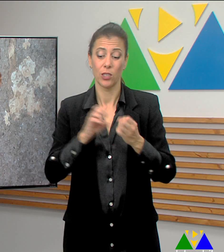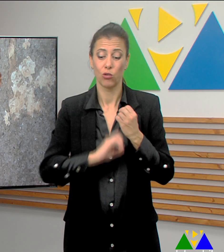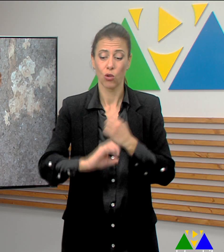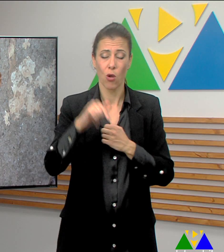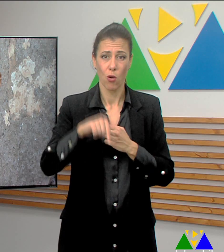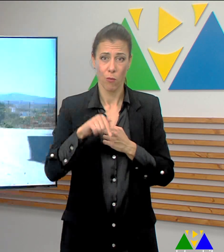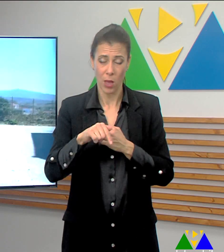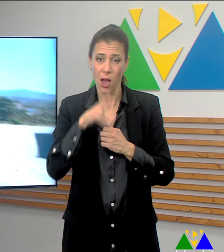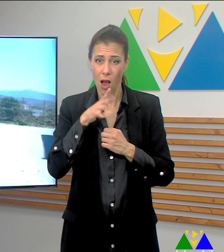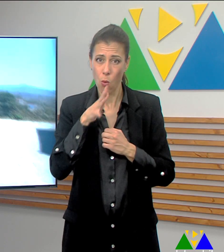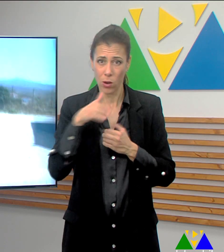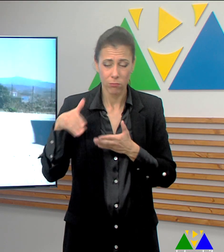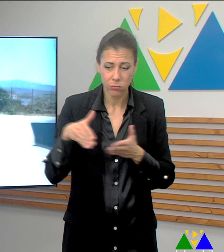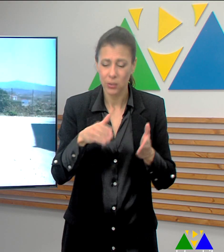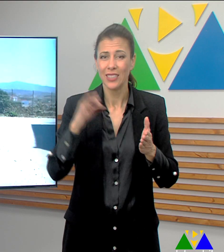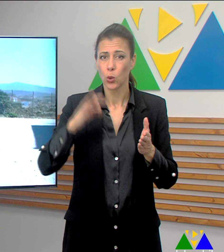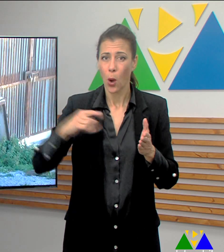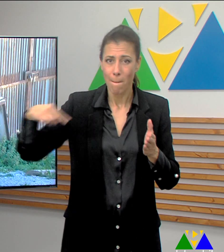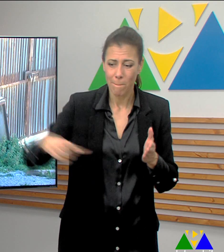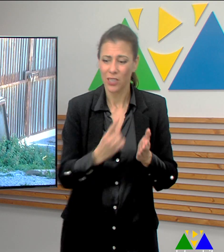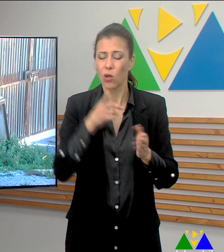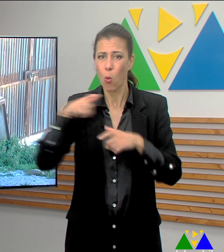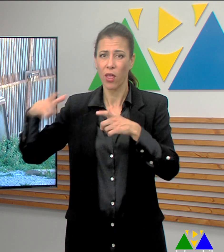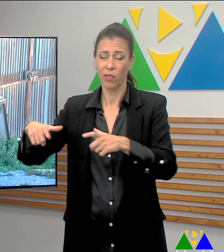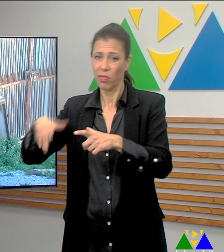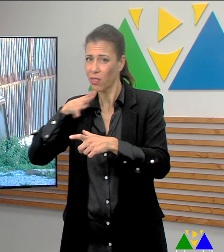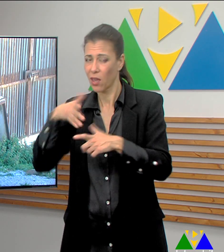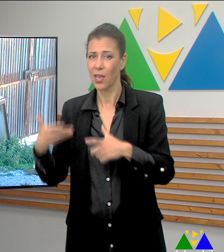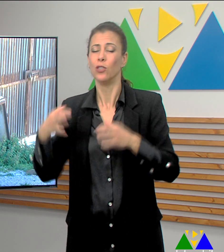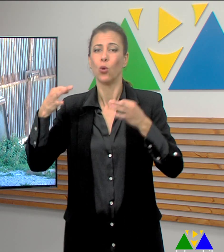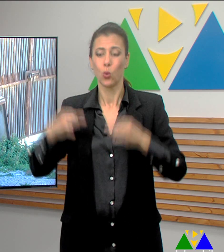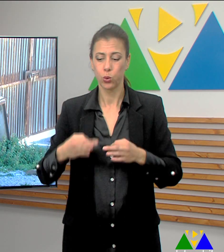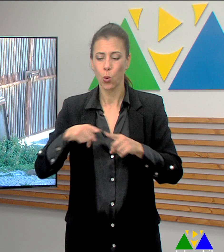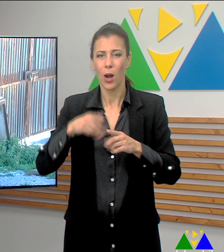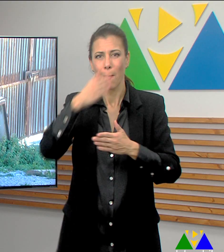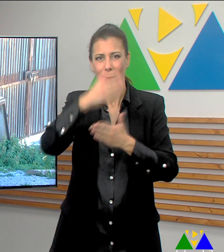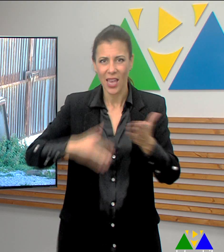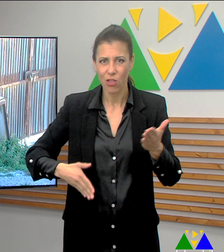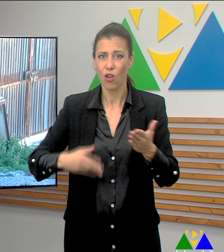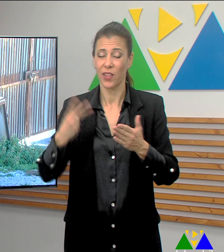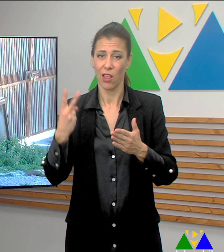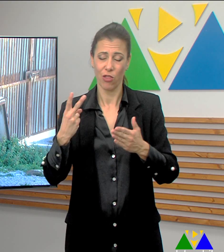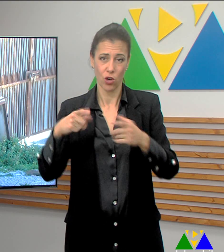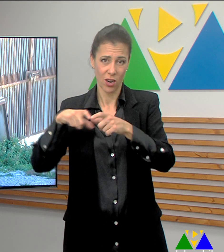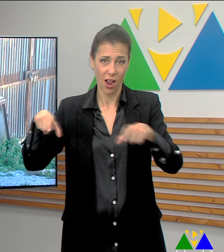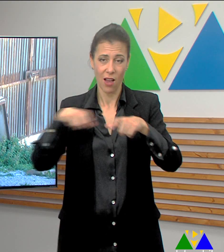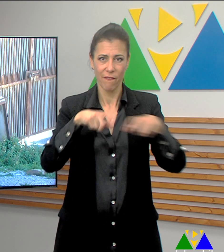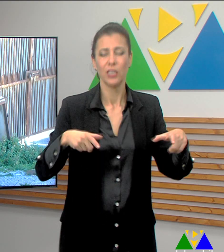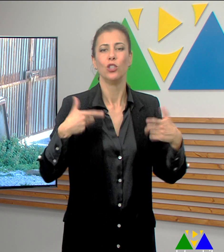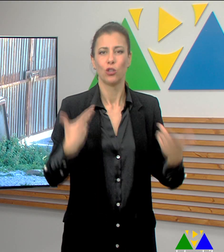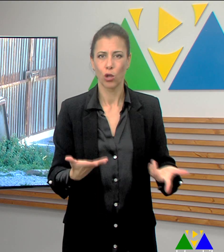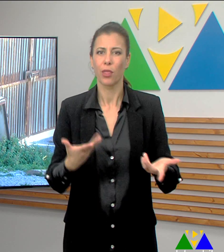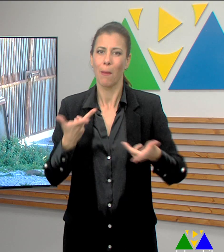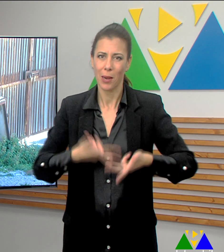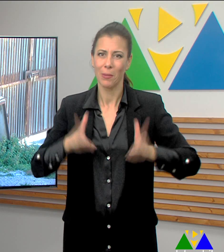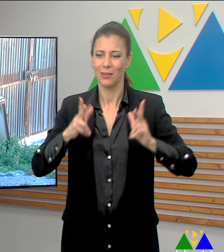toma de agua del paso de la acequia, y seguramente el paso de la acequia, que pasa justamente por el medio de las dos naves, es la que permitía la toma